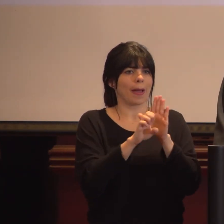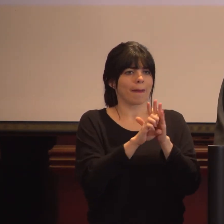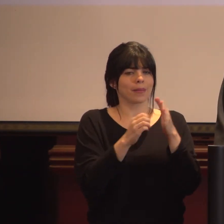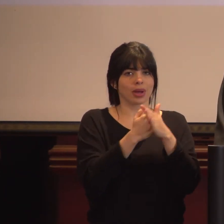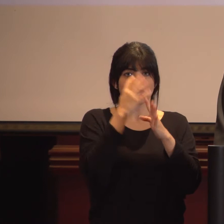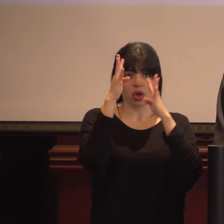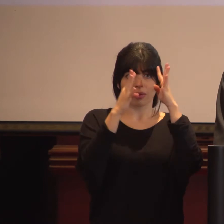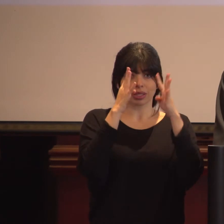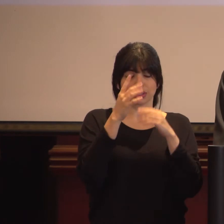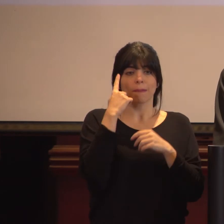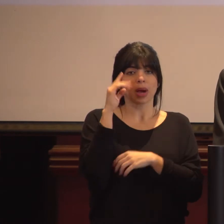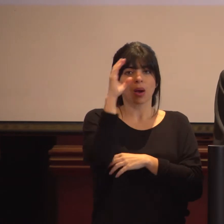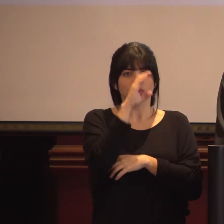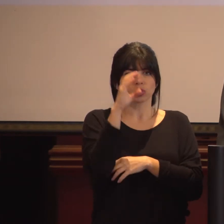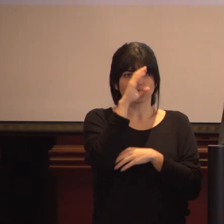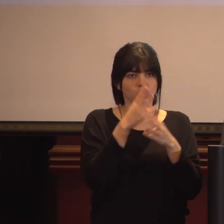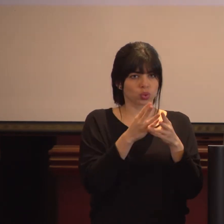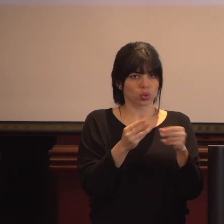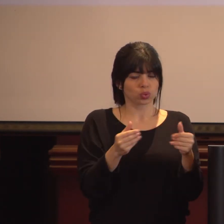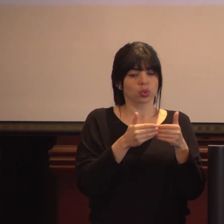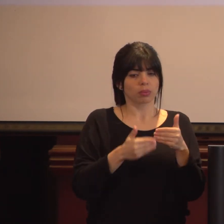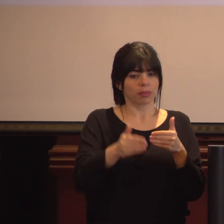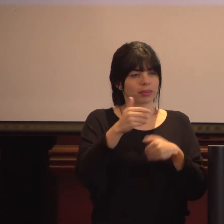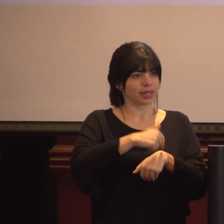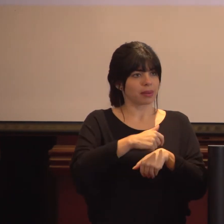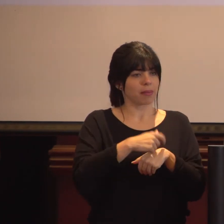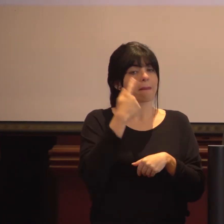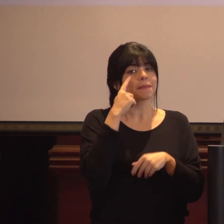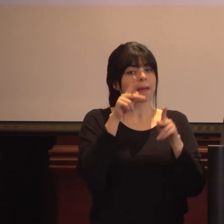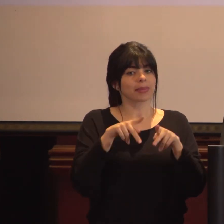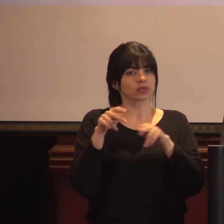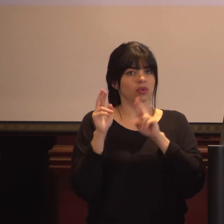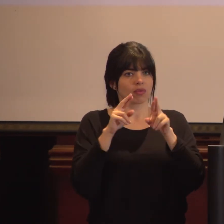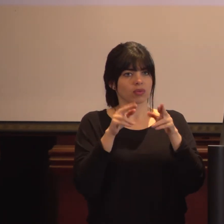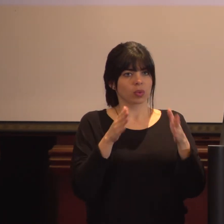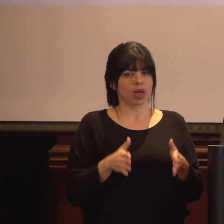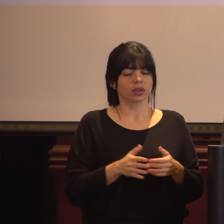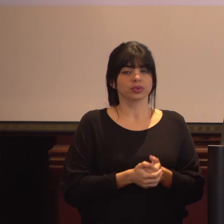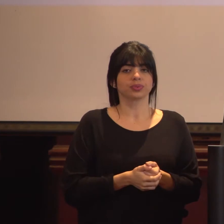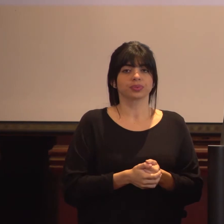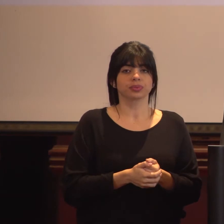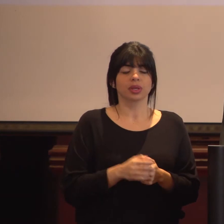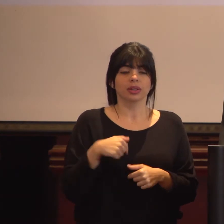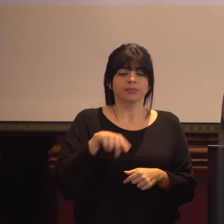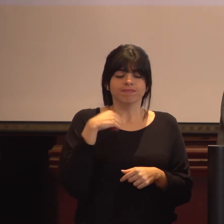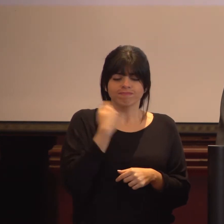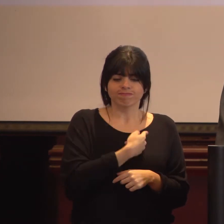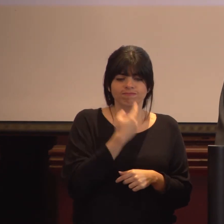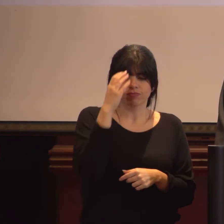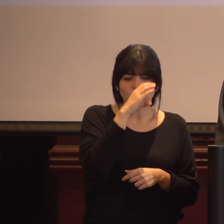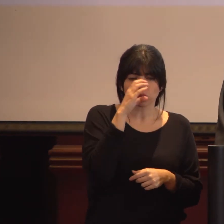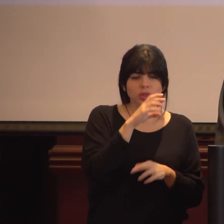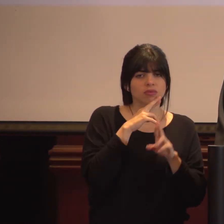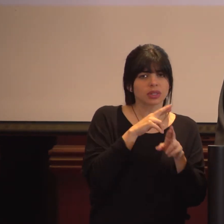innovación para la búsqueda de soluciones duraderas para los refugiados en la búsqueda de respuestas